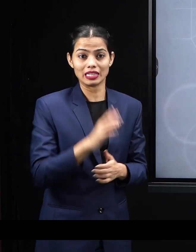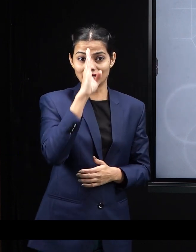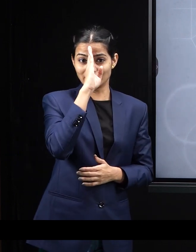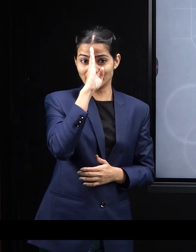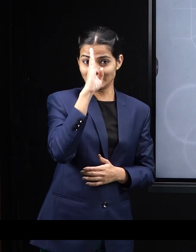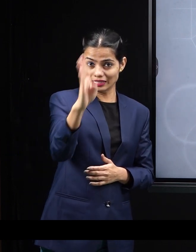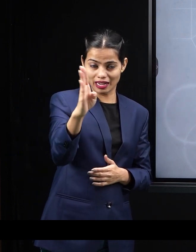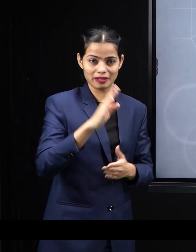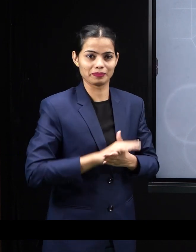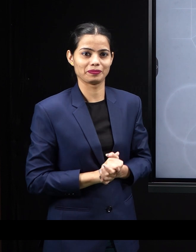ವ್ಯಾಸ,